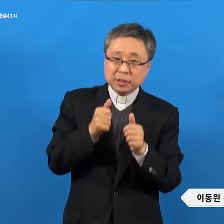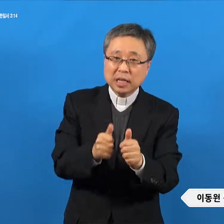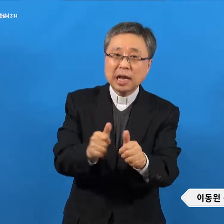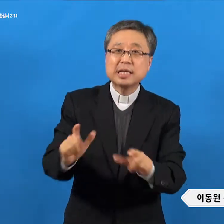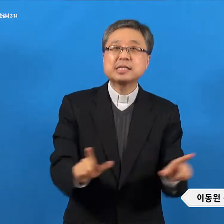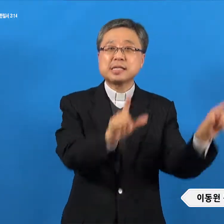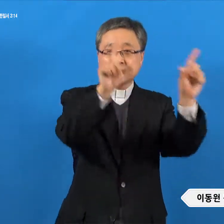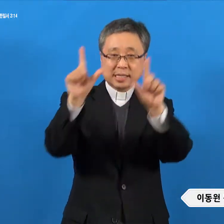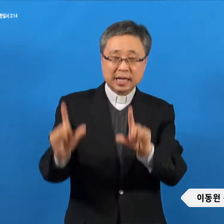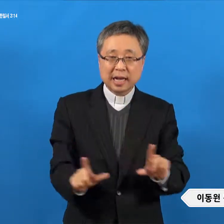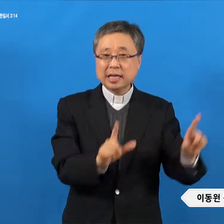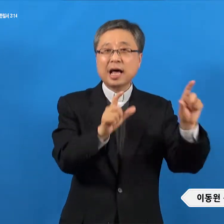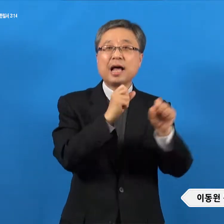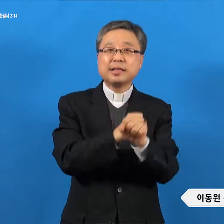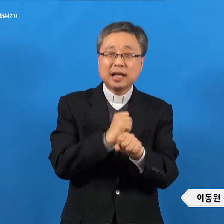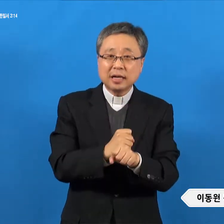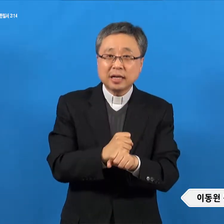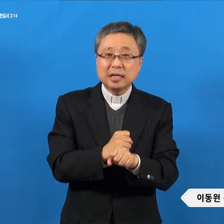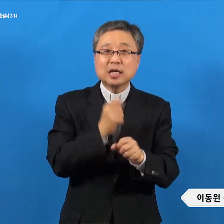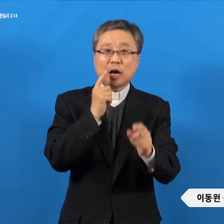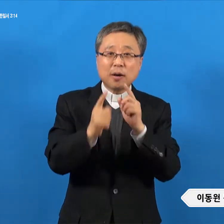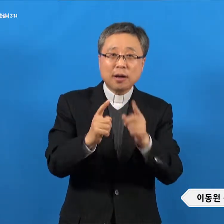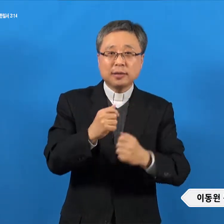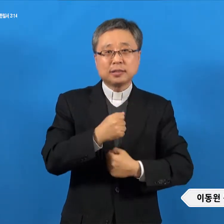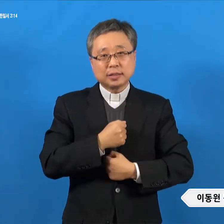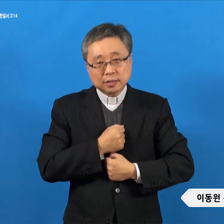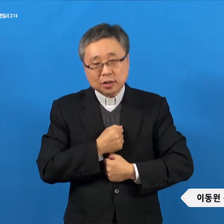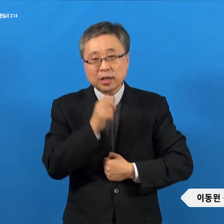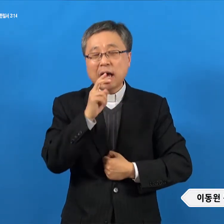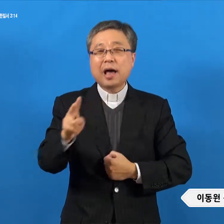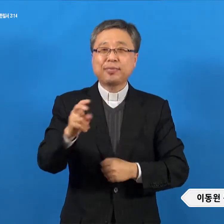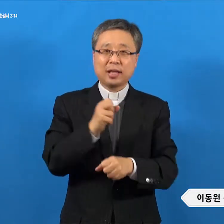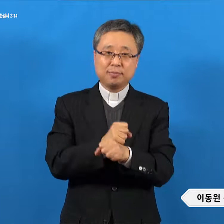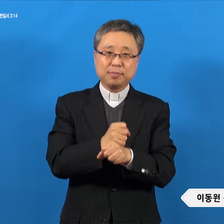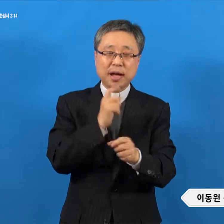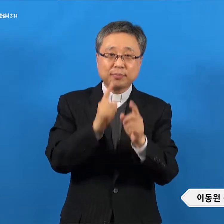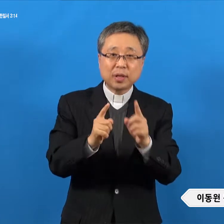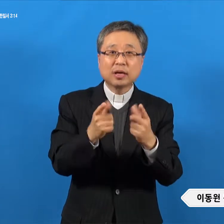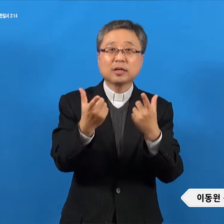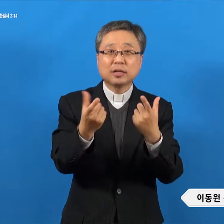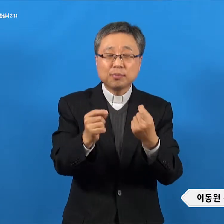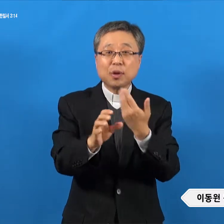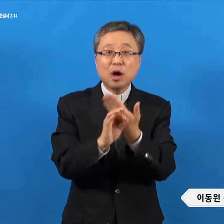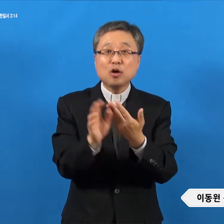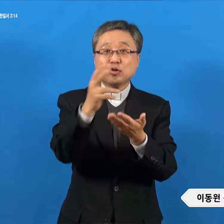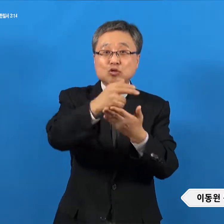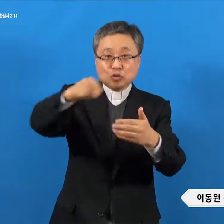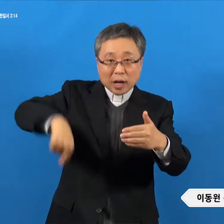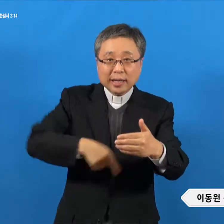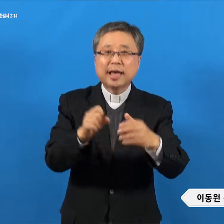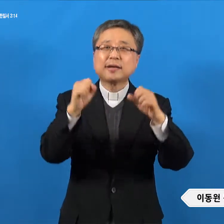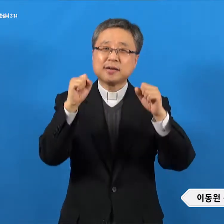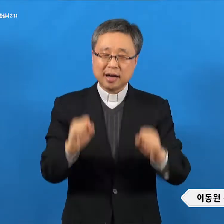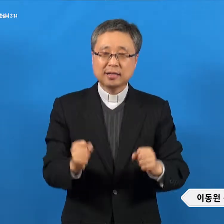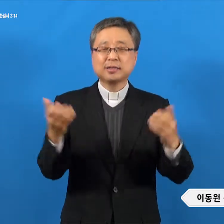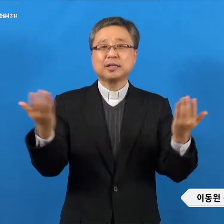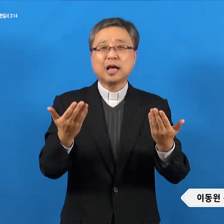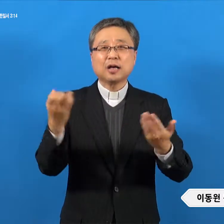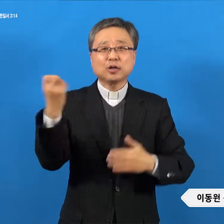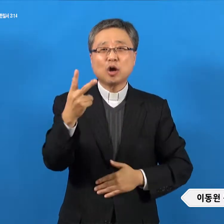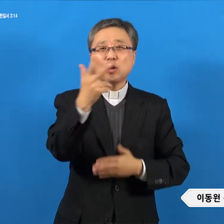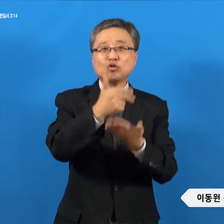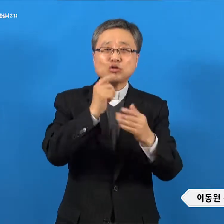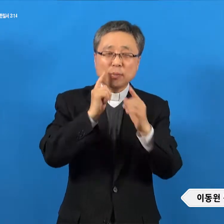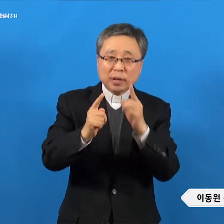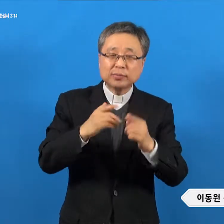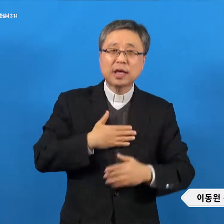살아야 한다는 것입니다. 그 말씀을 지켜야 한다는 것입니다. 그러면 그것이 주 안에 거하는 것이라고, 그리고 주의